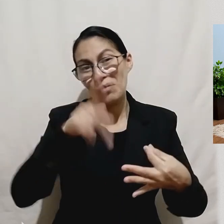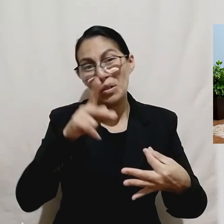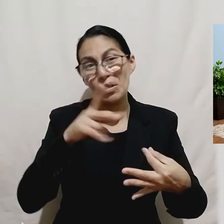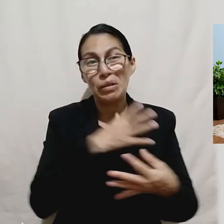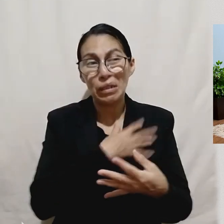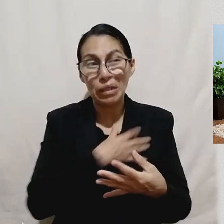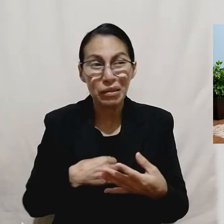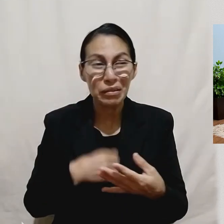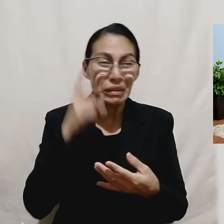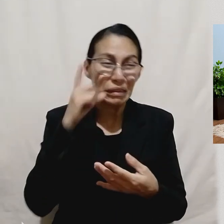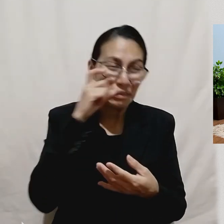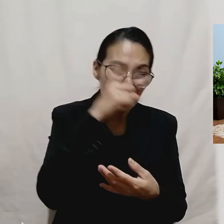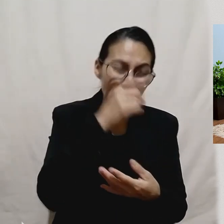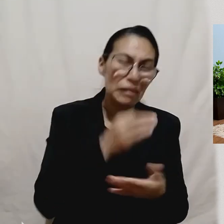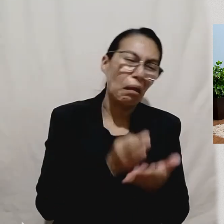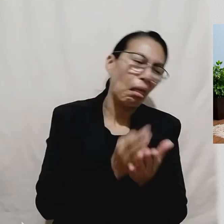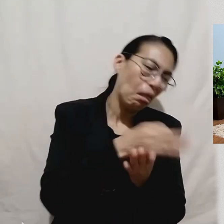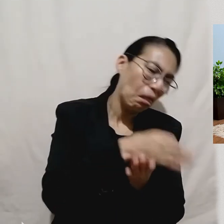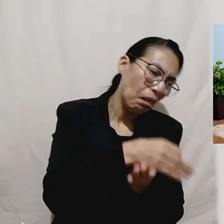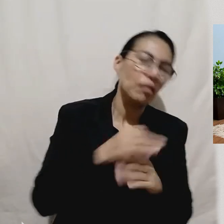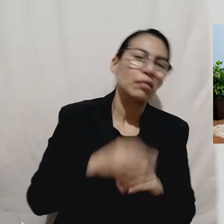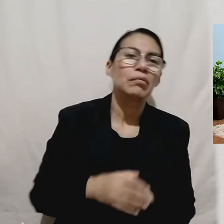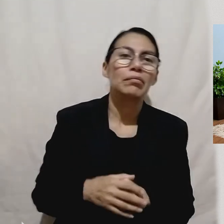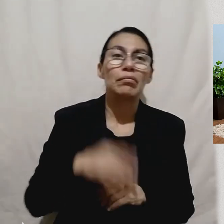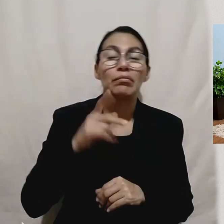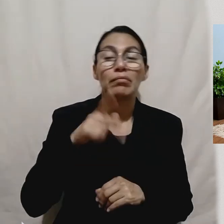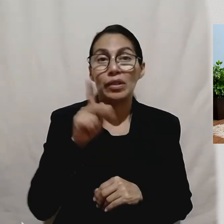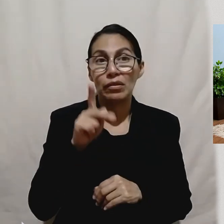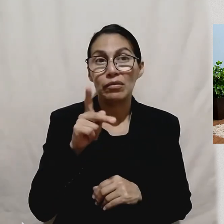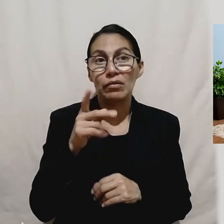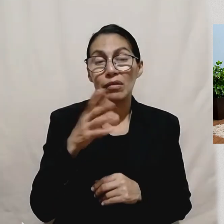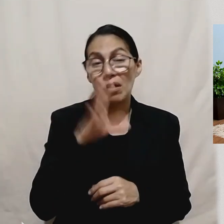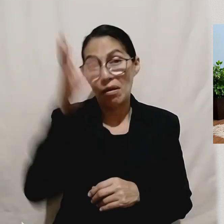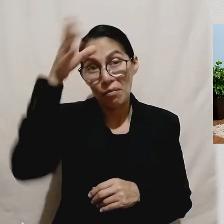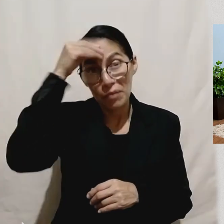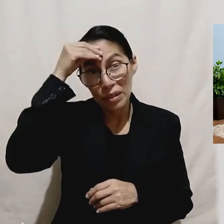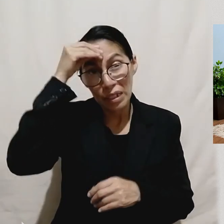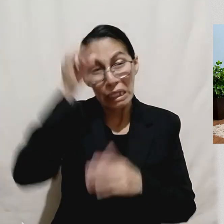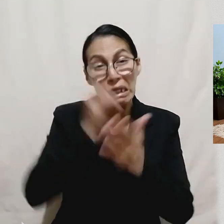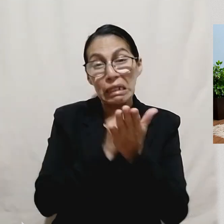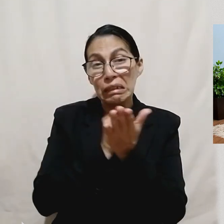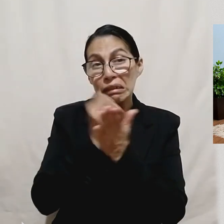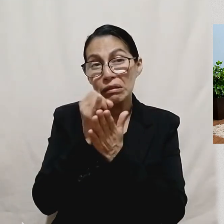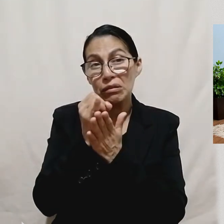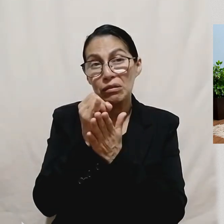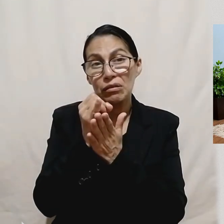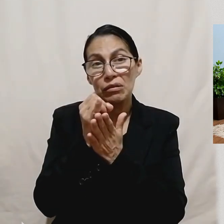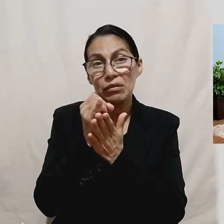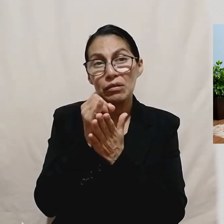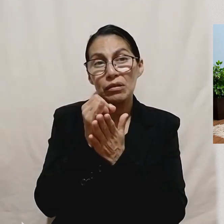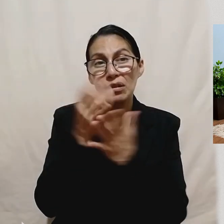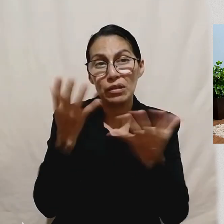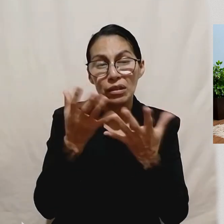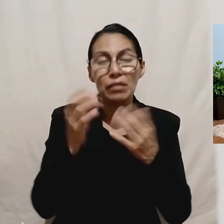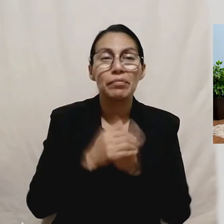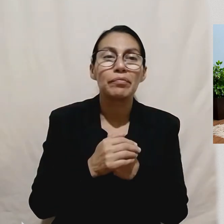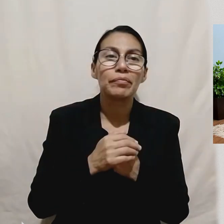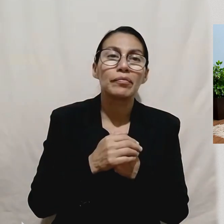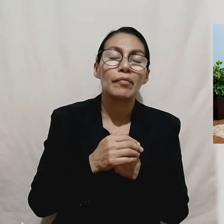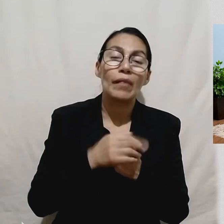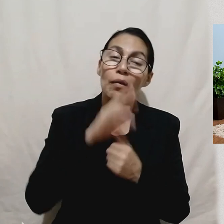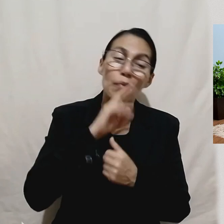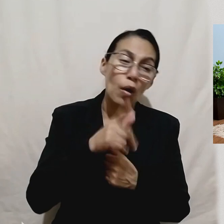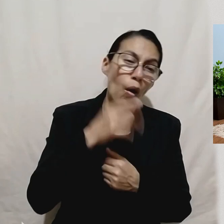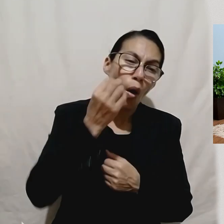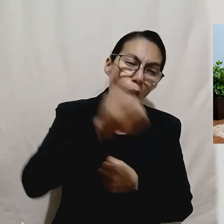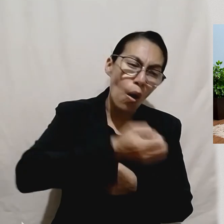Decisiones Con mucho riesgo con mucho pero tienen que aprender a tomar esas decisiones y lo mejor es que aprendan a orar